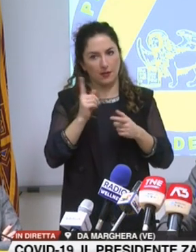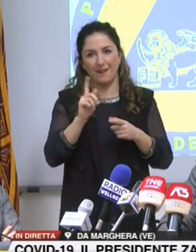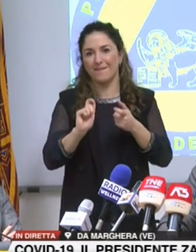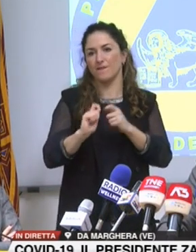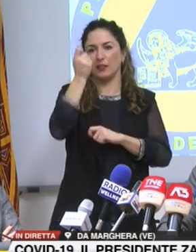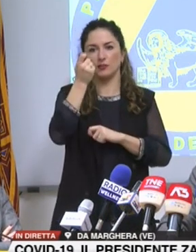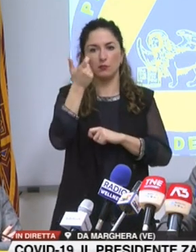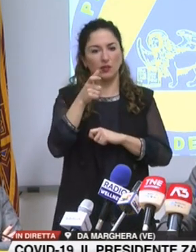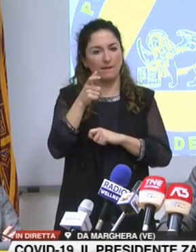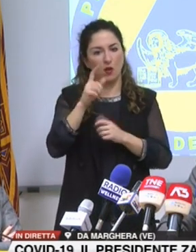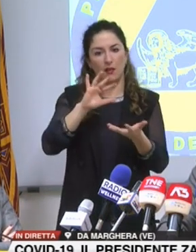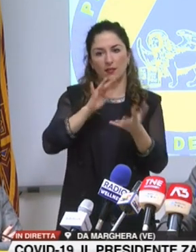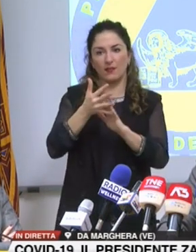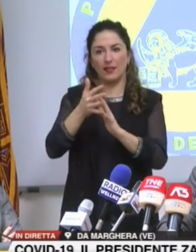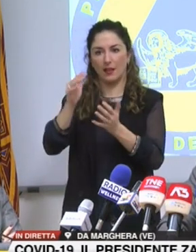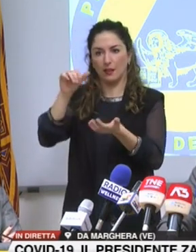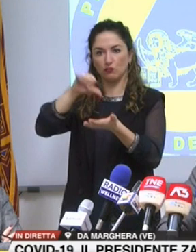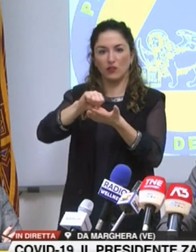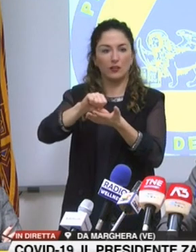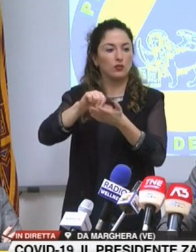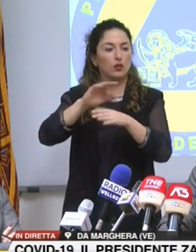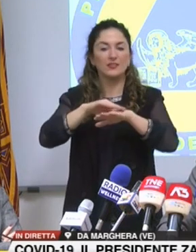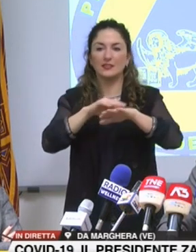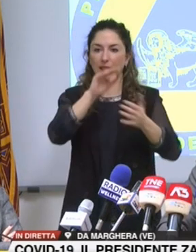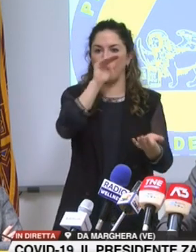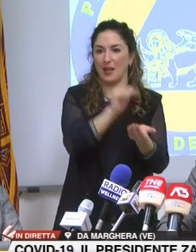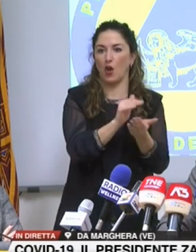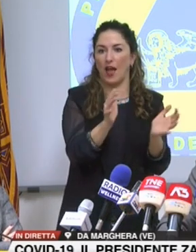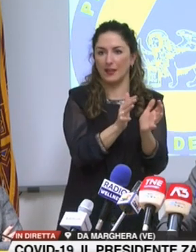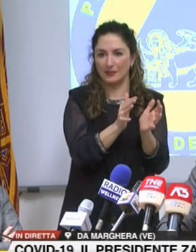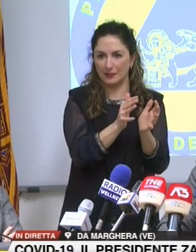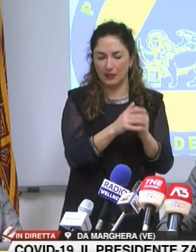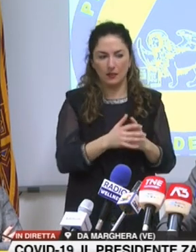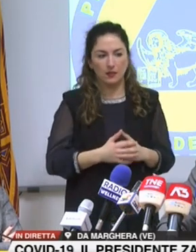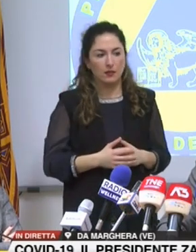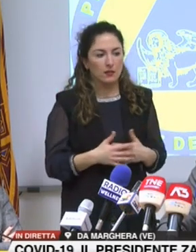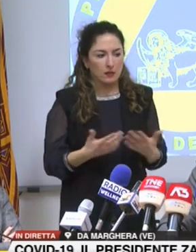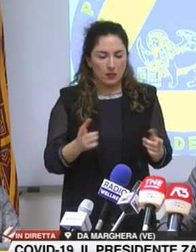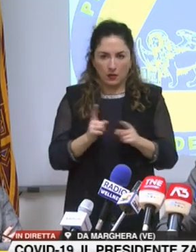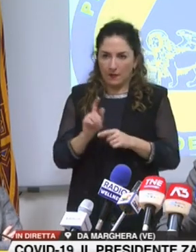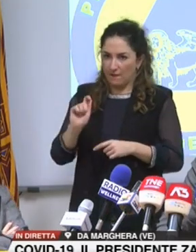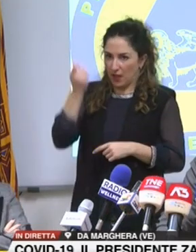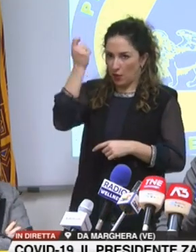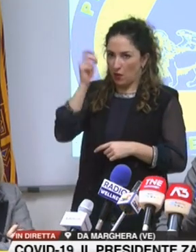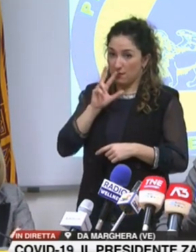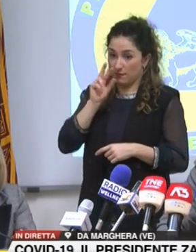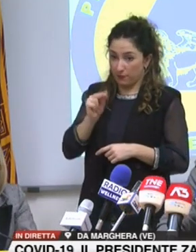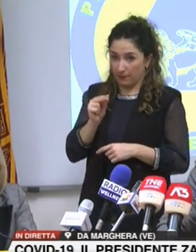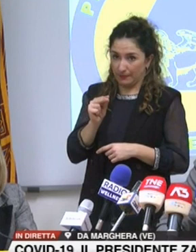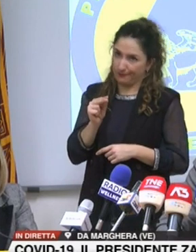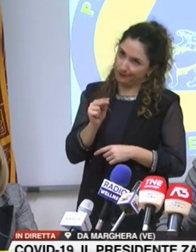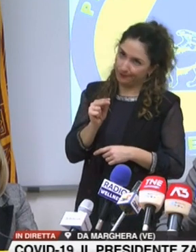il centro-sinistra. Beh, scusate, parlare di vittoria in una situazione come questa del popolo,